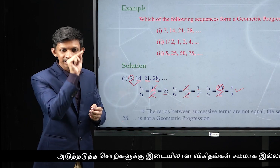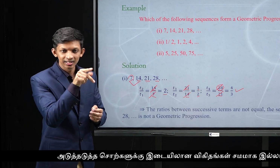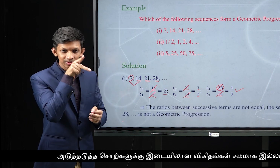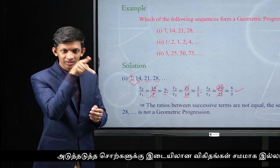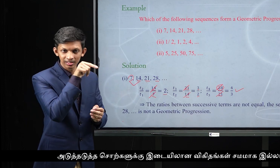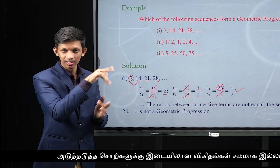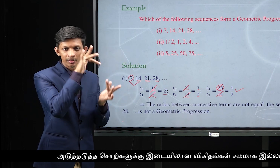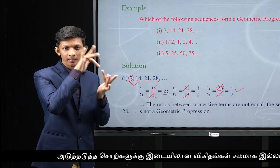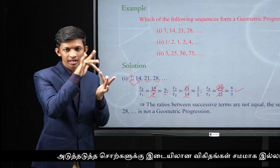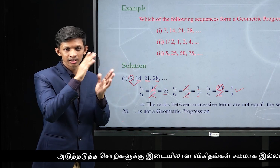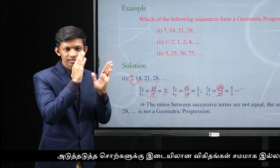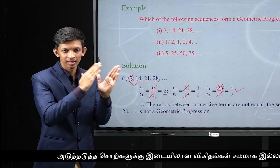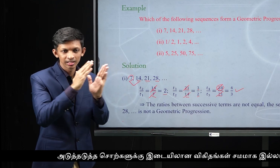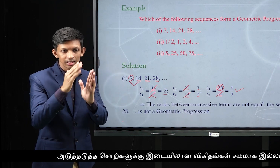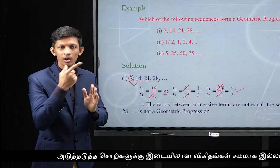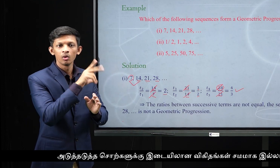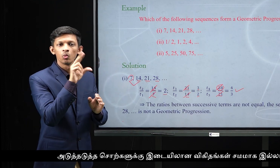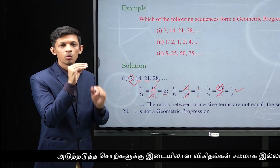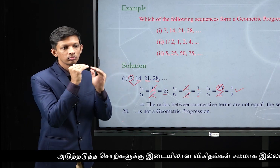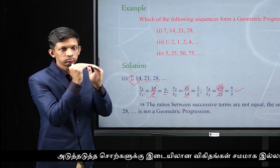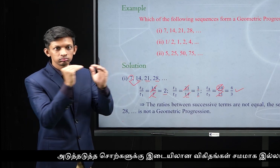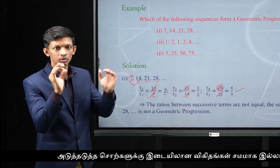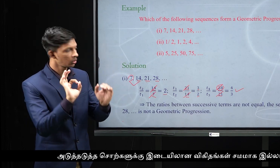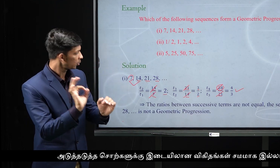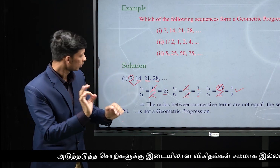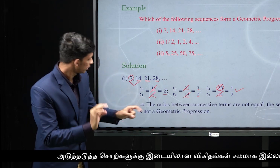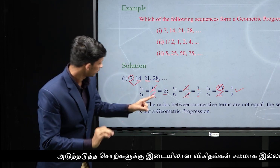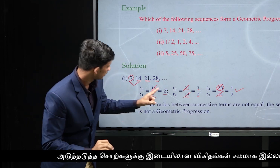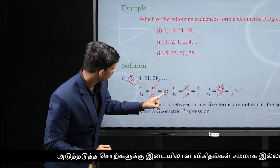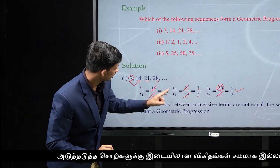அடுத்தடுத்த சொற்களுக்கு இடையிலான விகிதங்கள் சமமாக இல்லாததால்